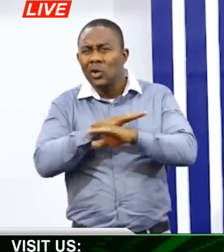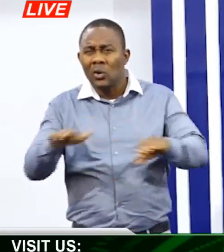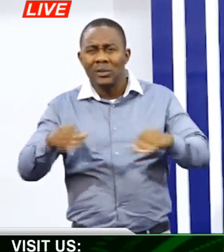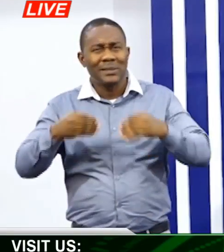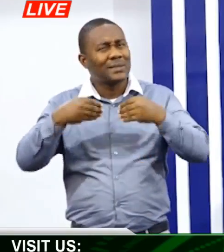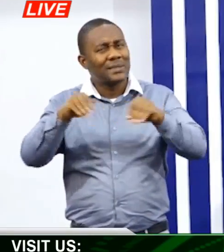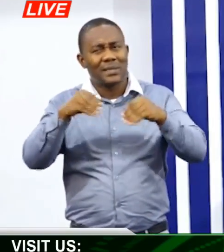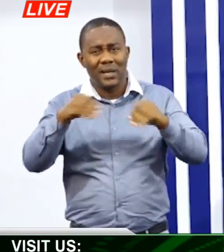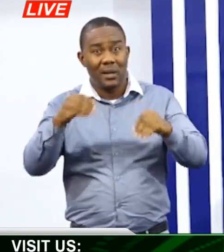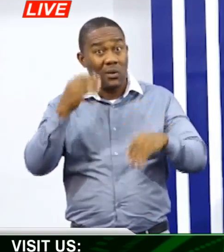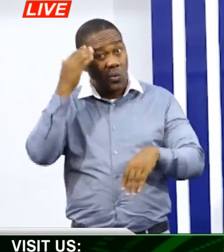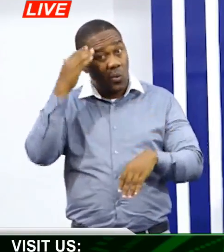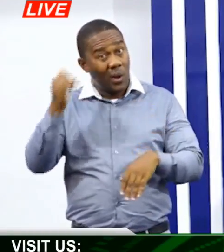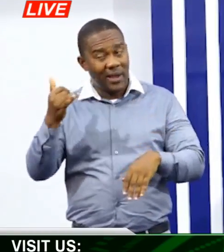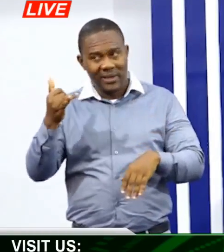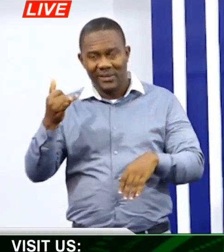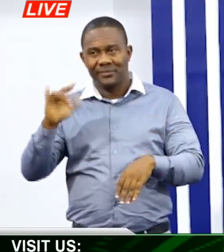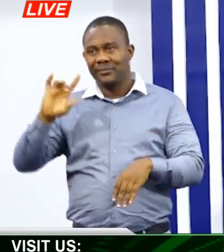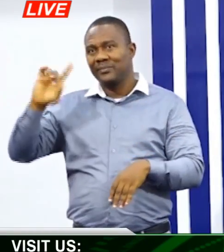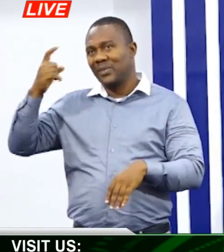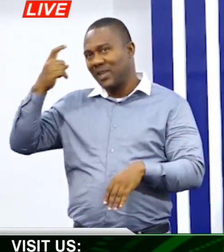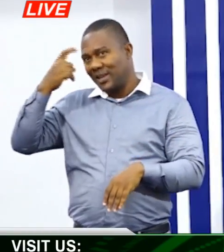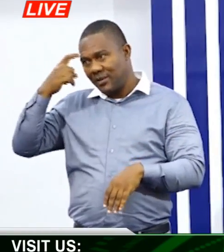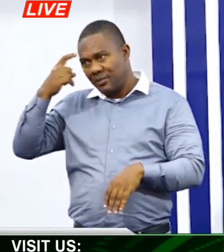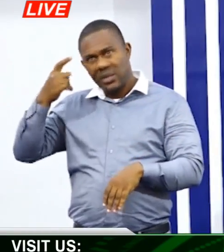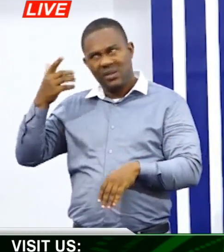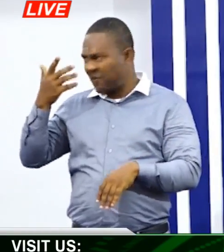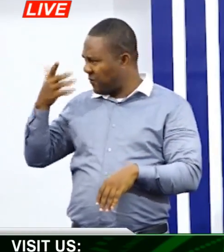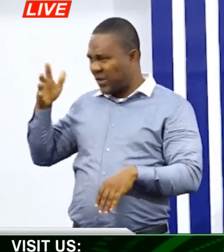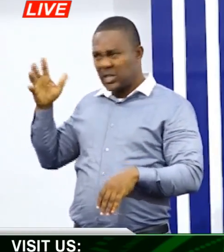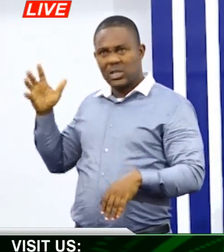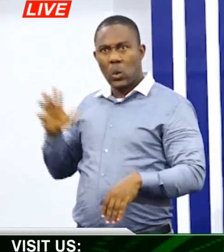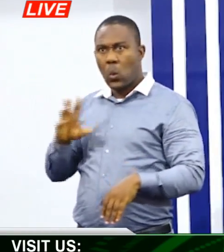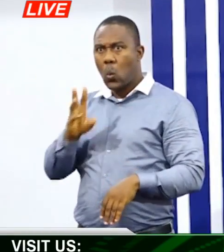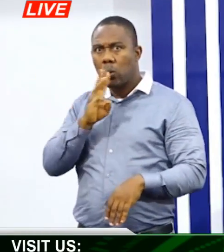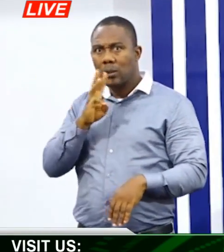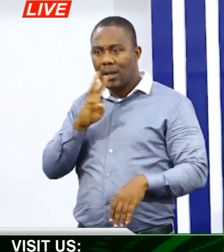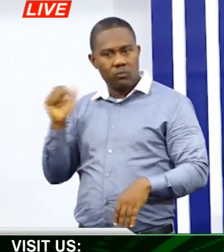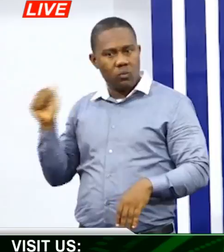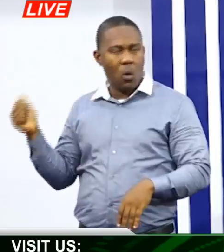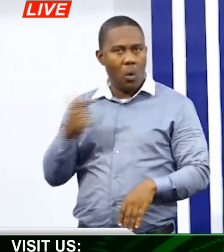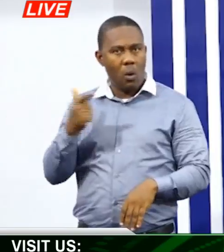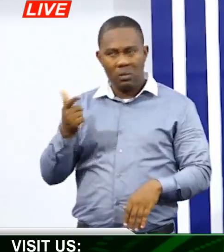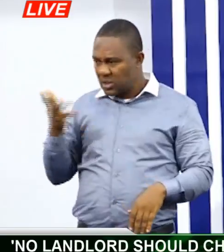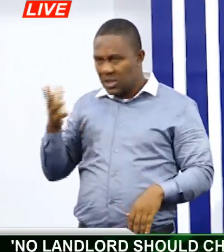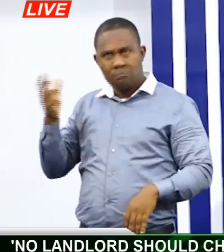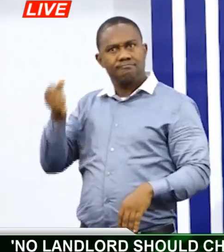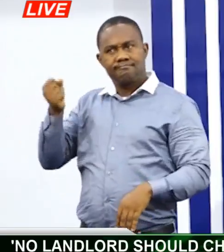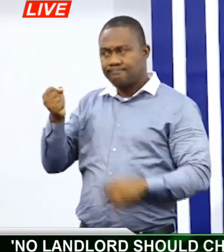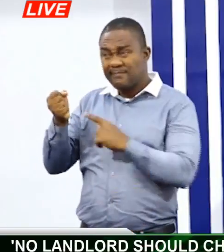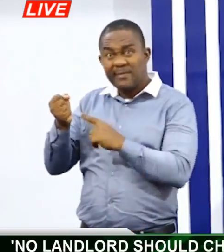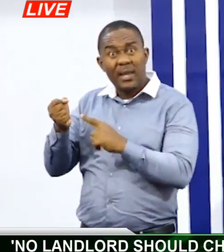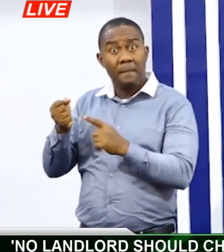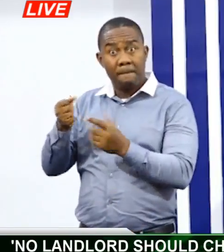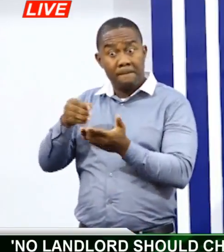aban e de nsa to nsio nyina so ye aban dia aban hu ka nyina wafa etu